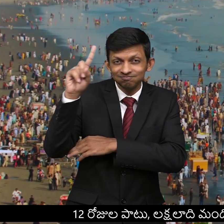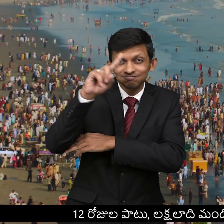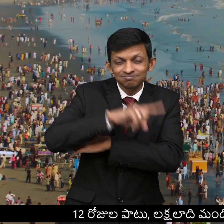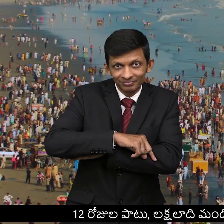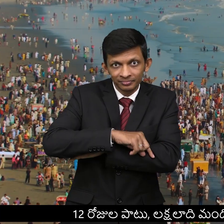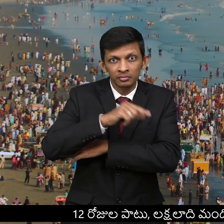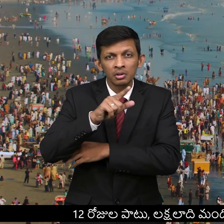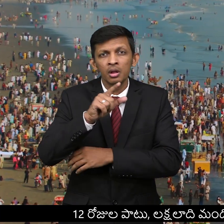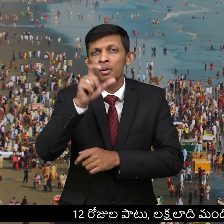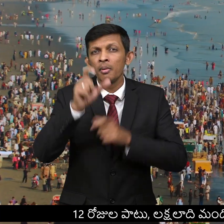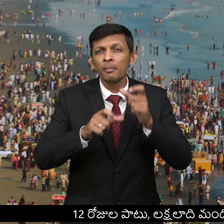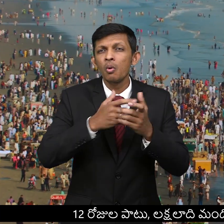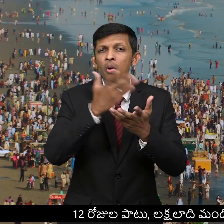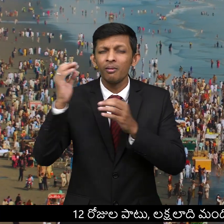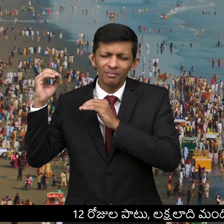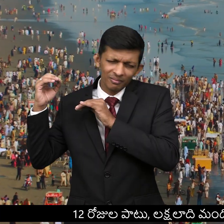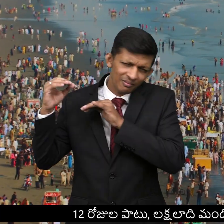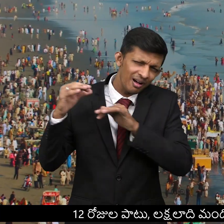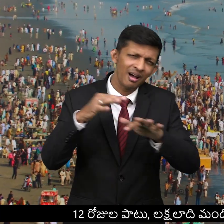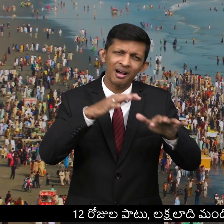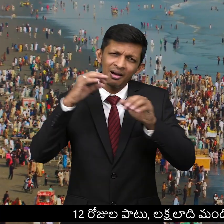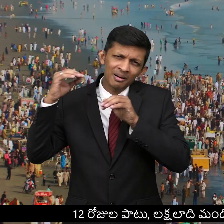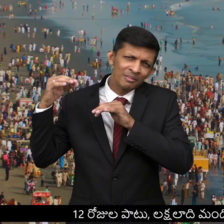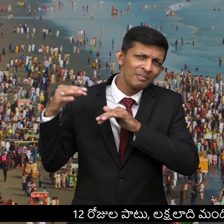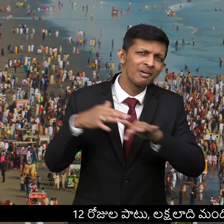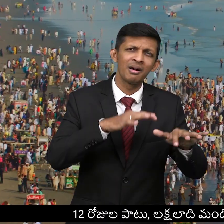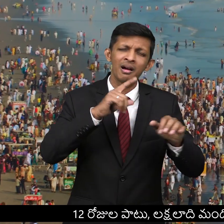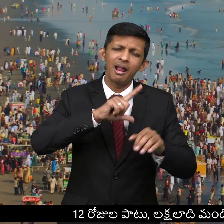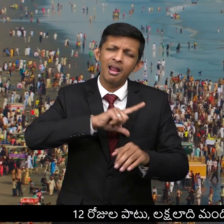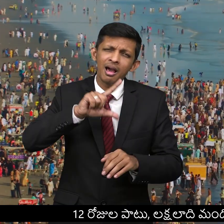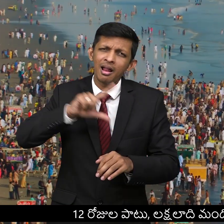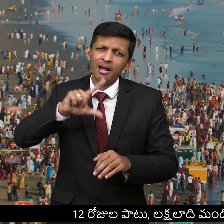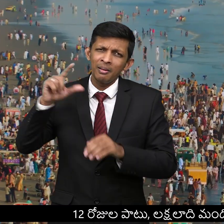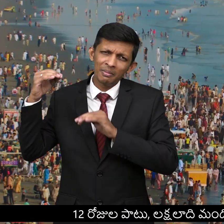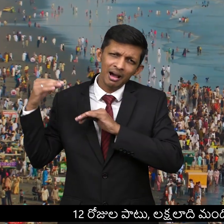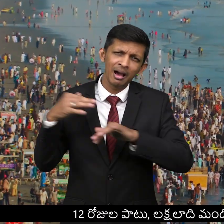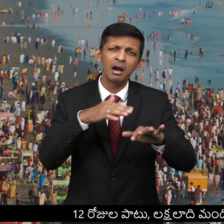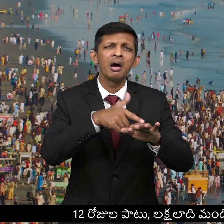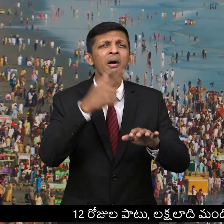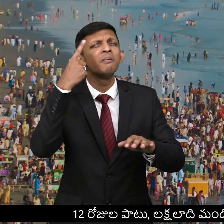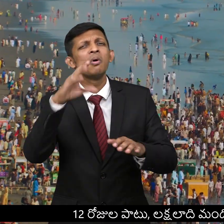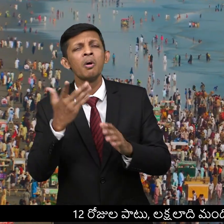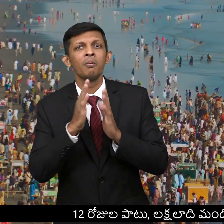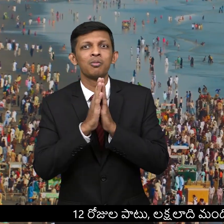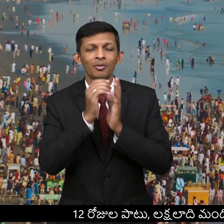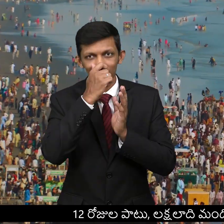12 రోజుల పాటు లక్షలాది మంది గోదావరి పవిత్ర జలాల్లో స్నానం చేస్తారు.